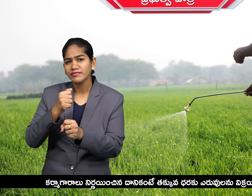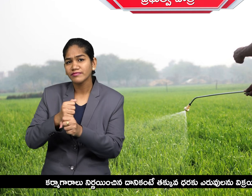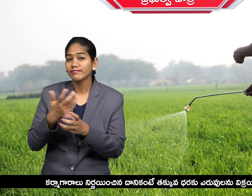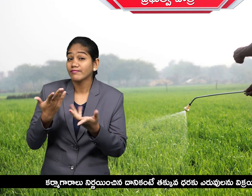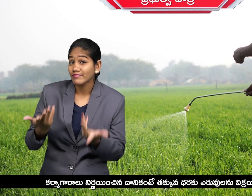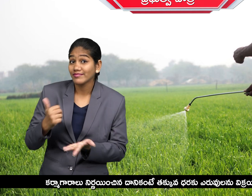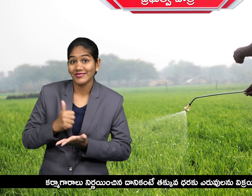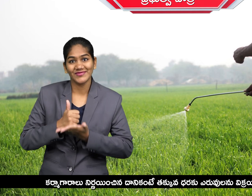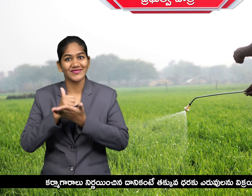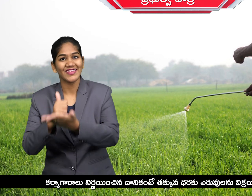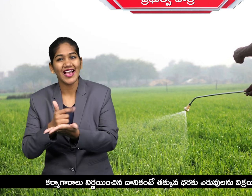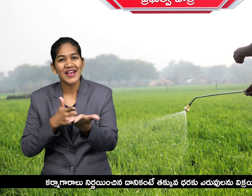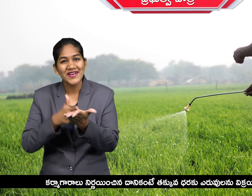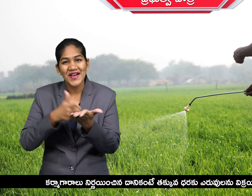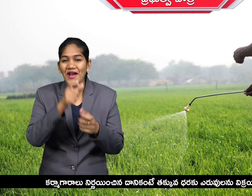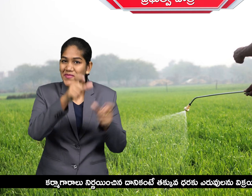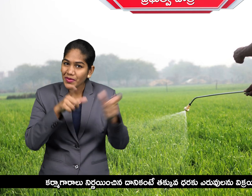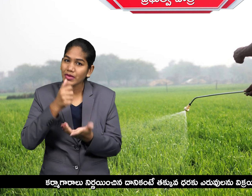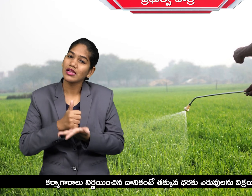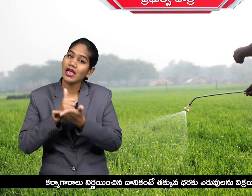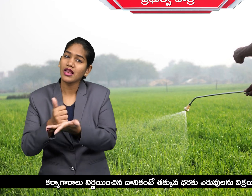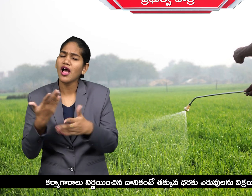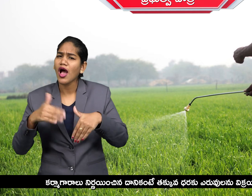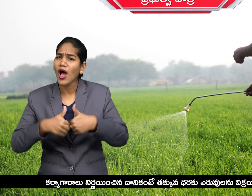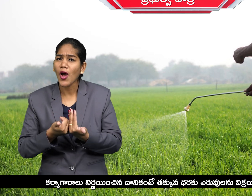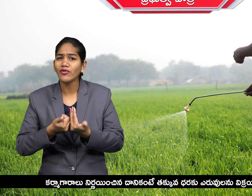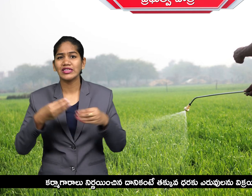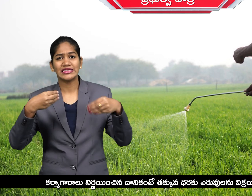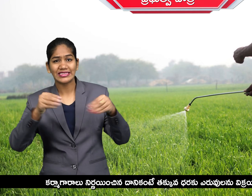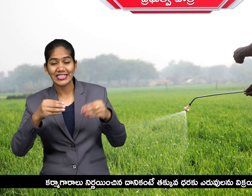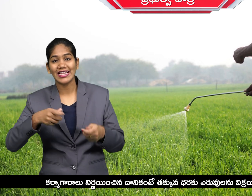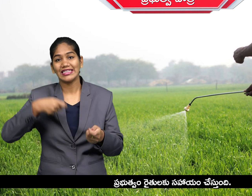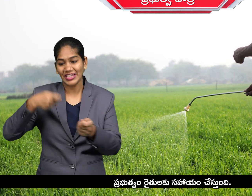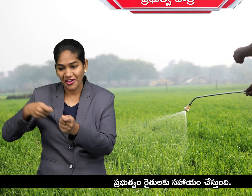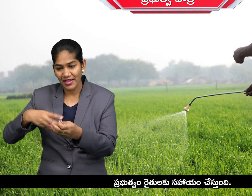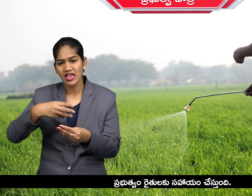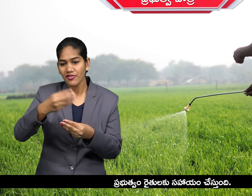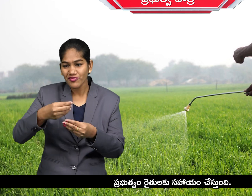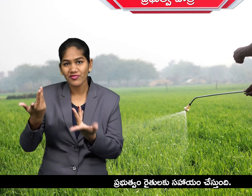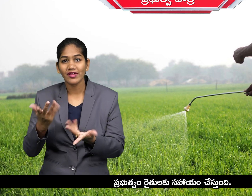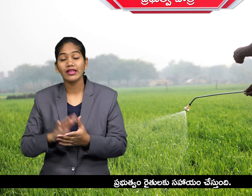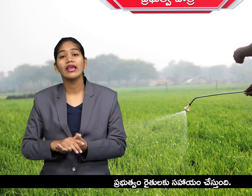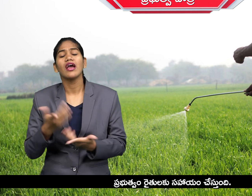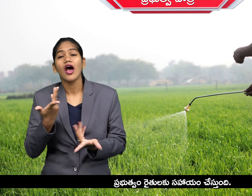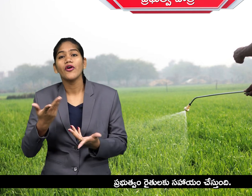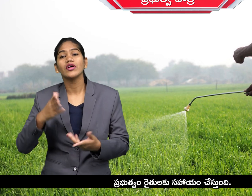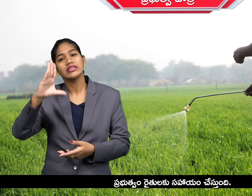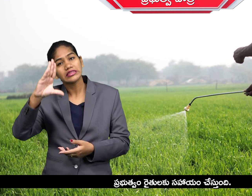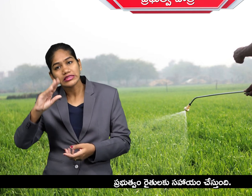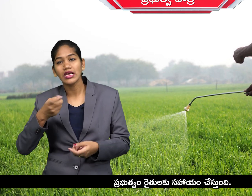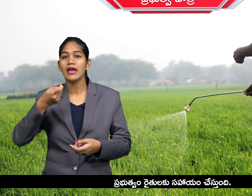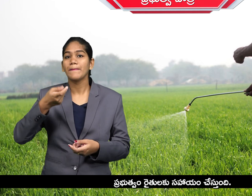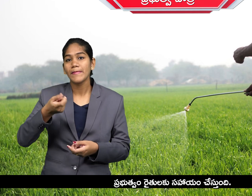కర్మాగారాలు నిర్ణయించిన దానికంటే తక్కువ ధరకు ఎరువులను విక్రయించడం ద్వారా ప్రభుత్వం రైతులకు సహాయం